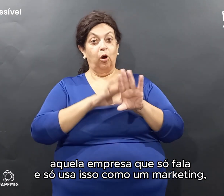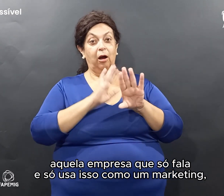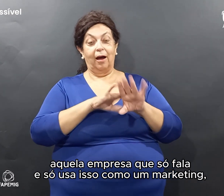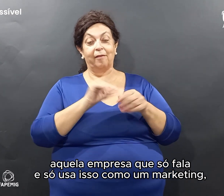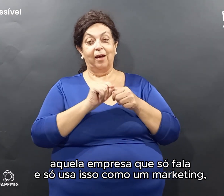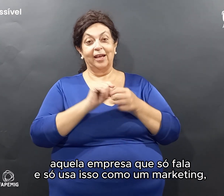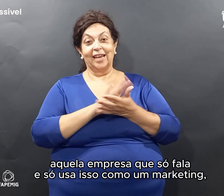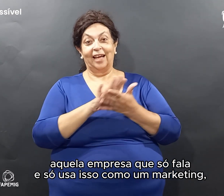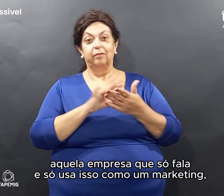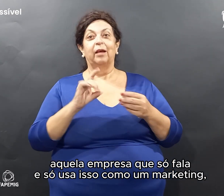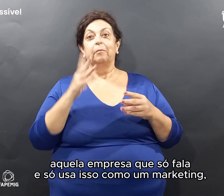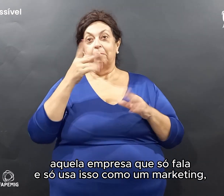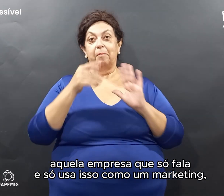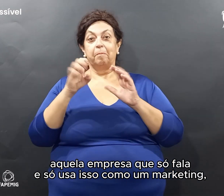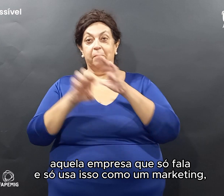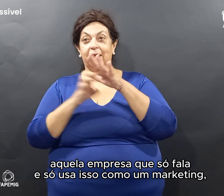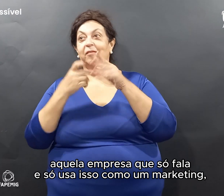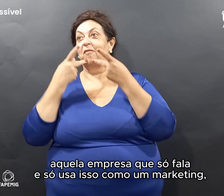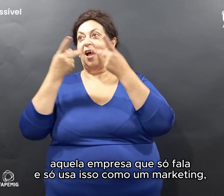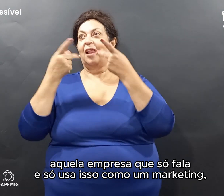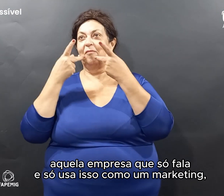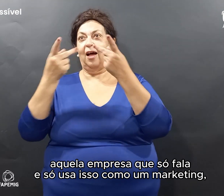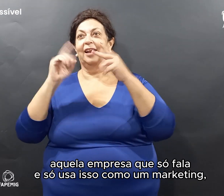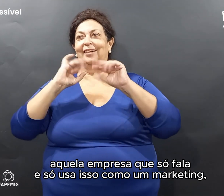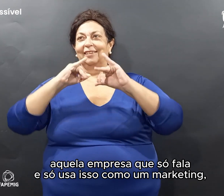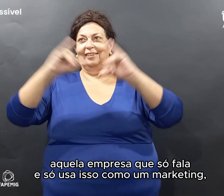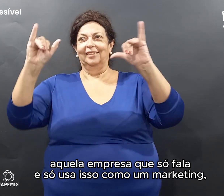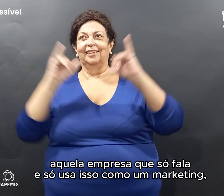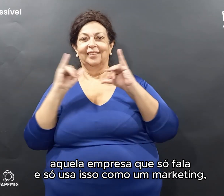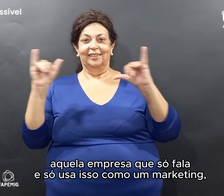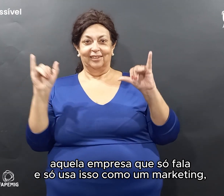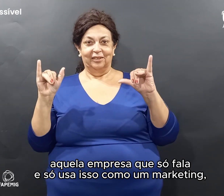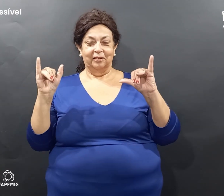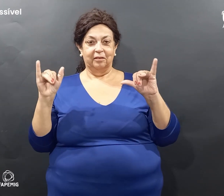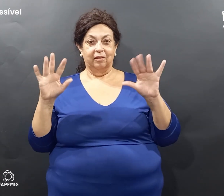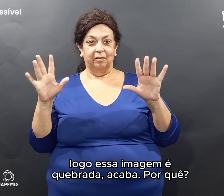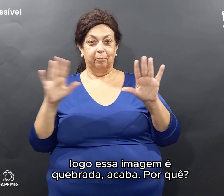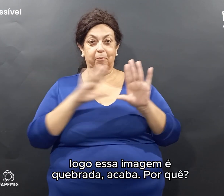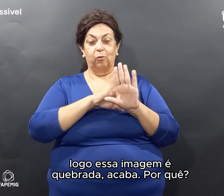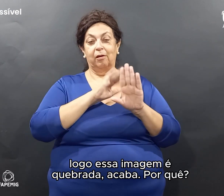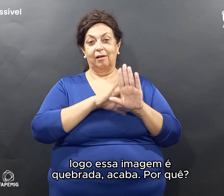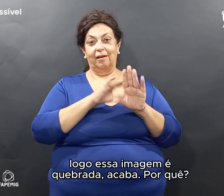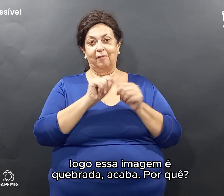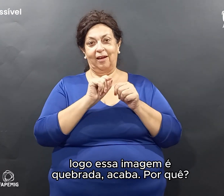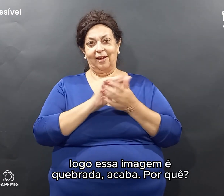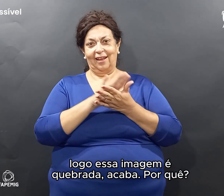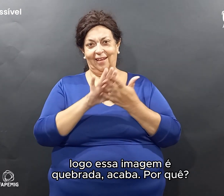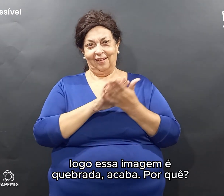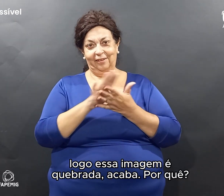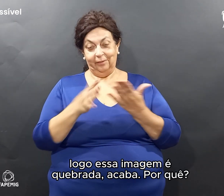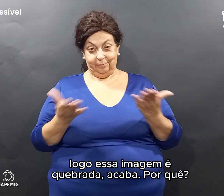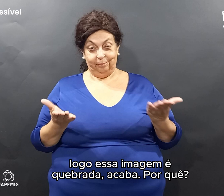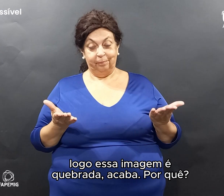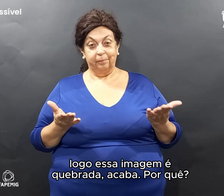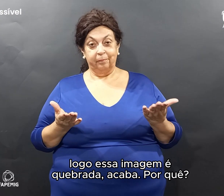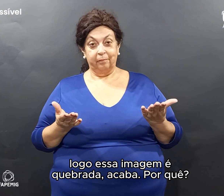só fala, que só usa isso como o marketing, logo isso, né, essa